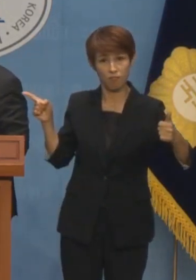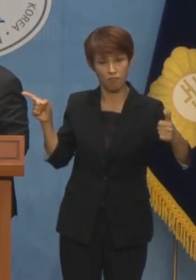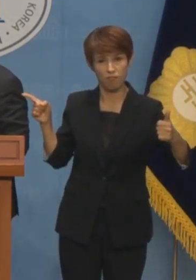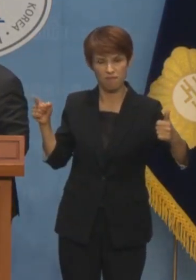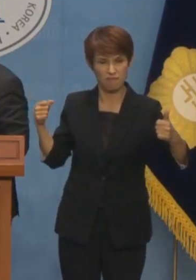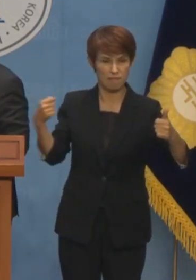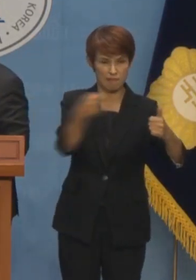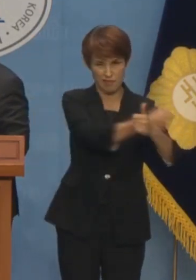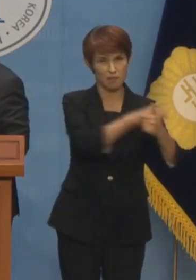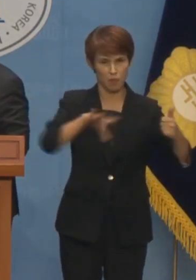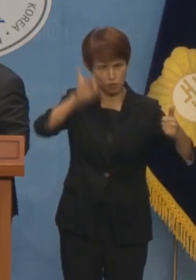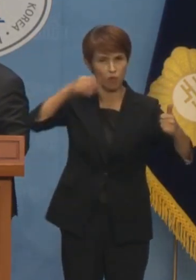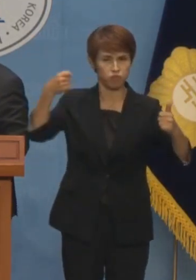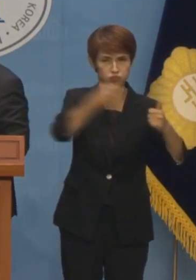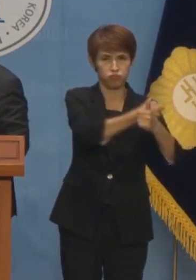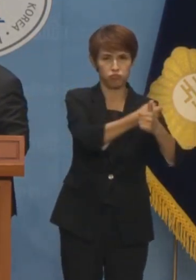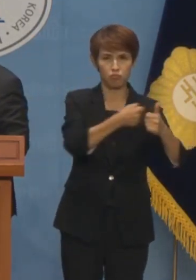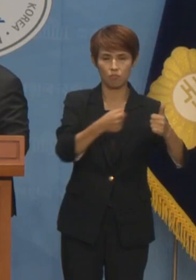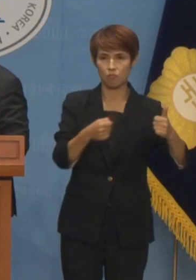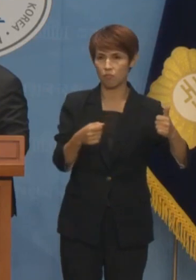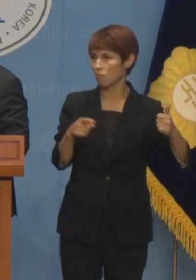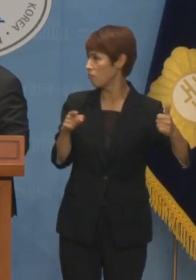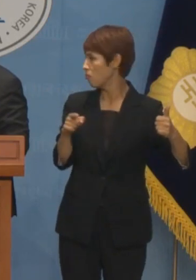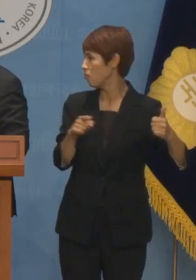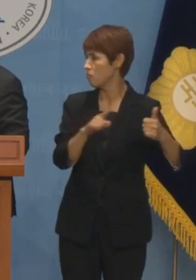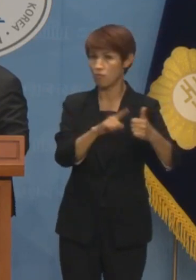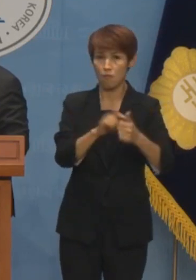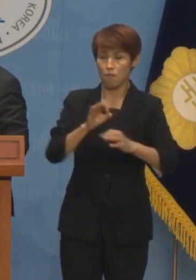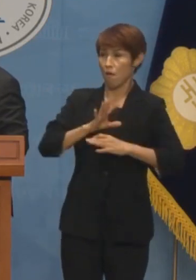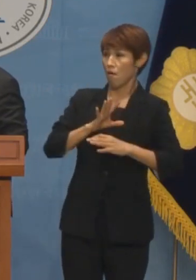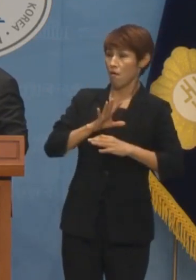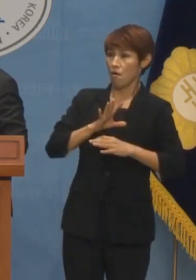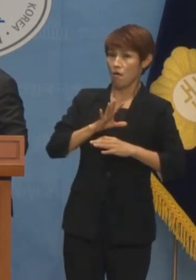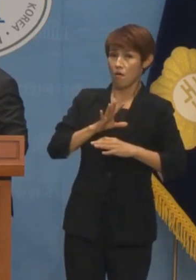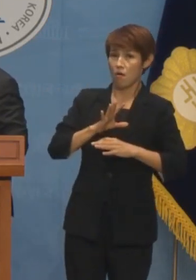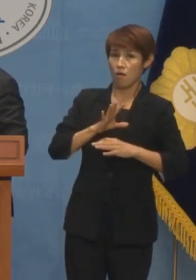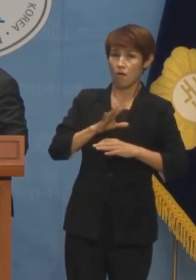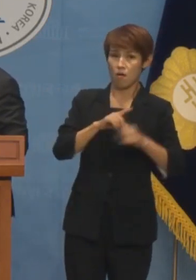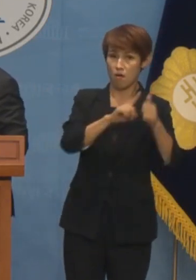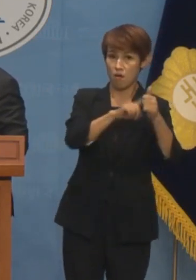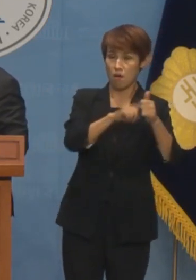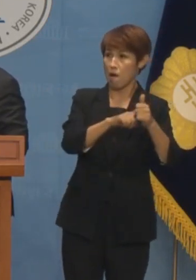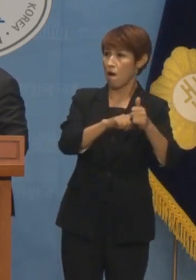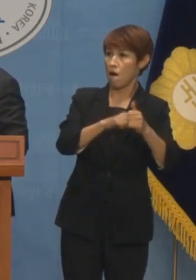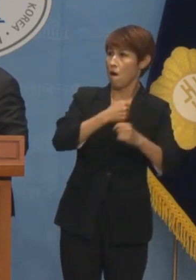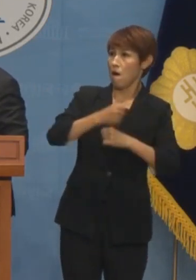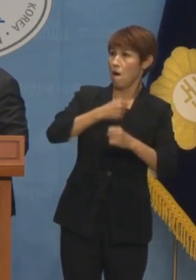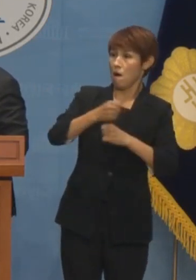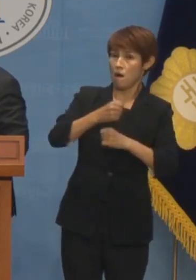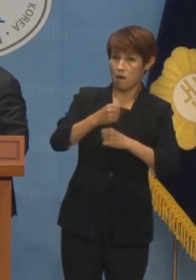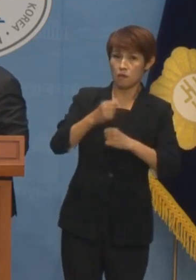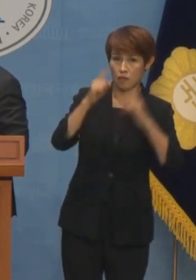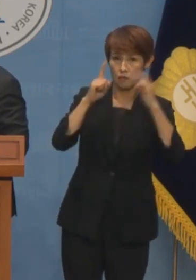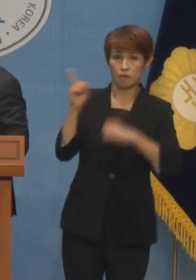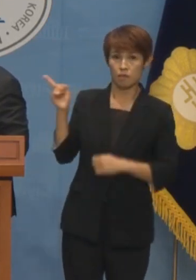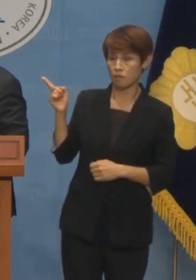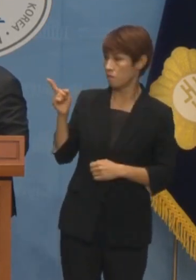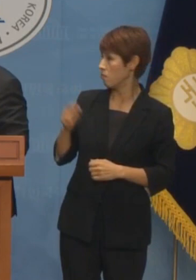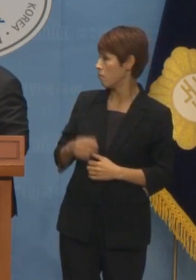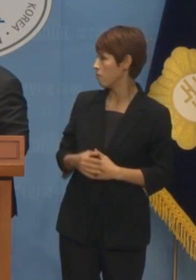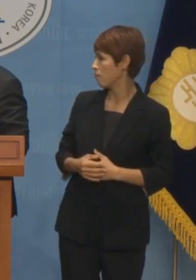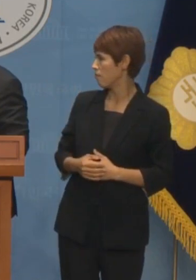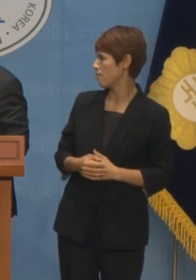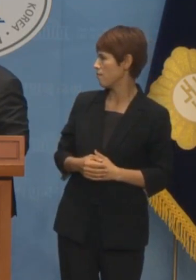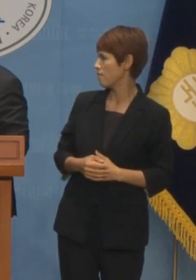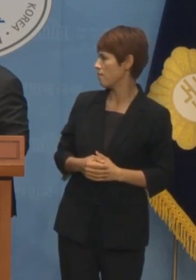보시죠. 반응을 별로 안 하고 이제 놀래서 이제 킬문 씨가 이제 허둥지둥하는 모습이 찍혀 있습니다. 그 다음 장을